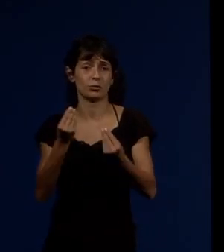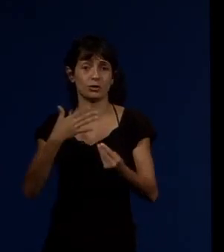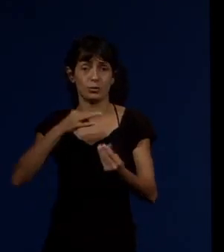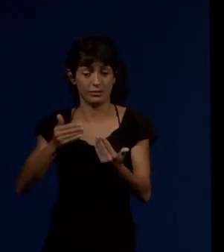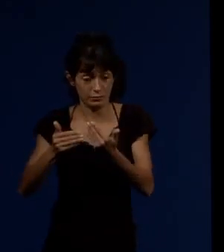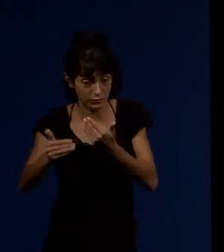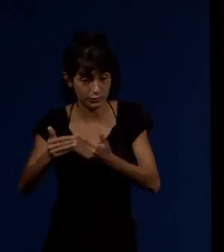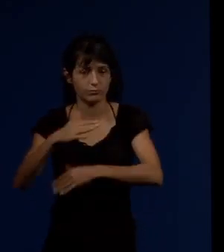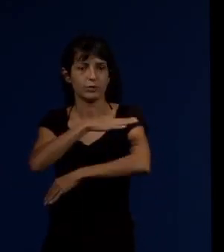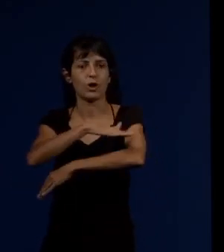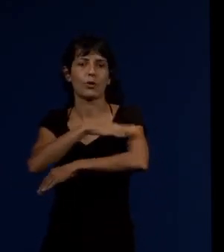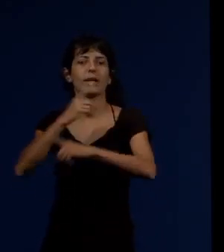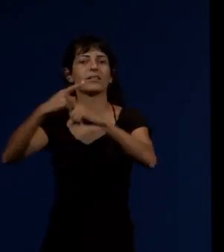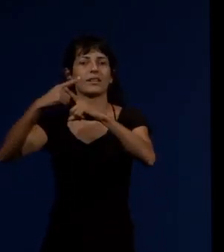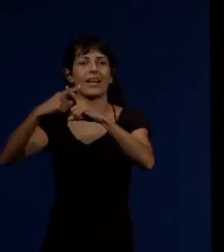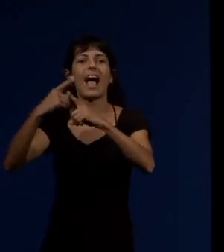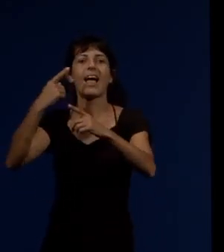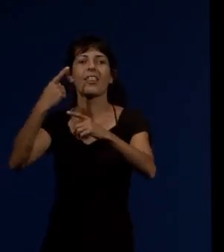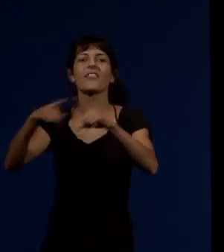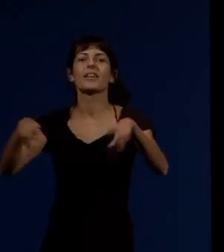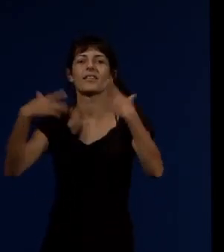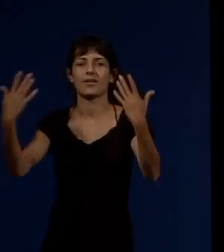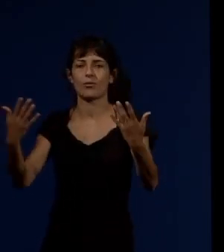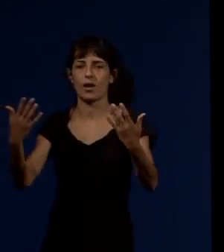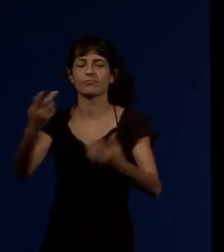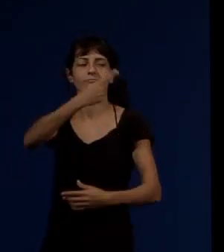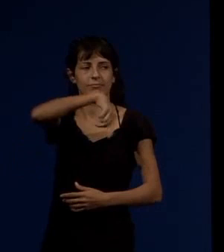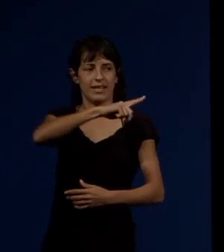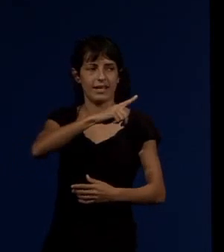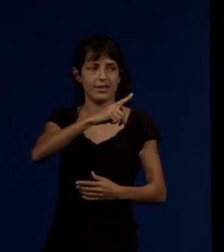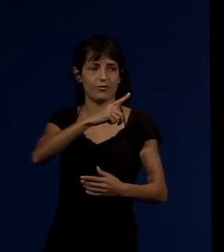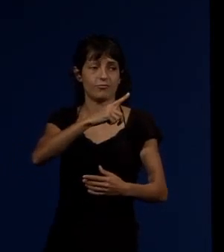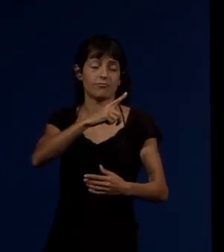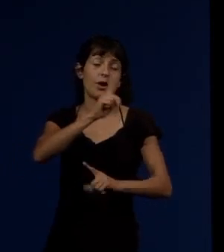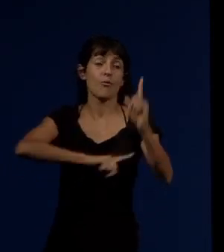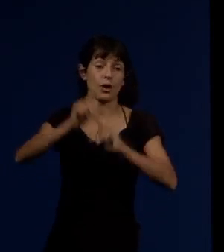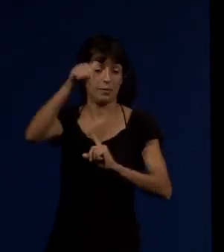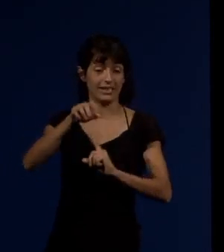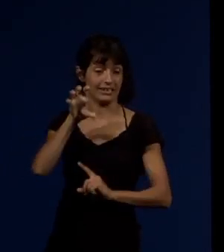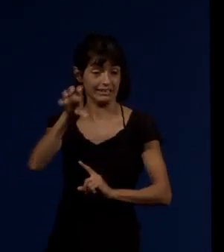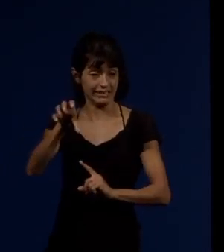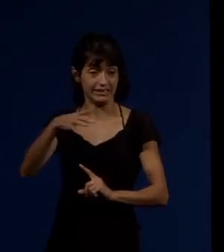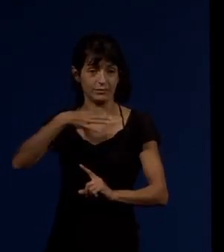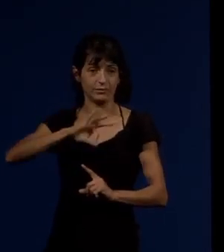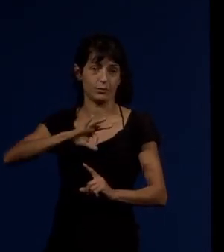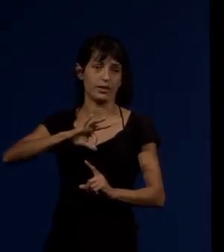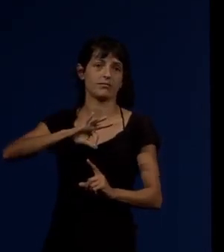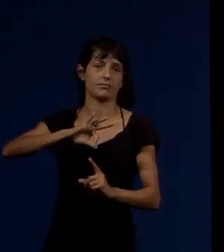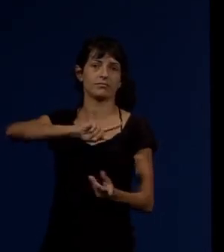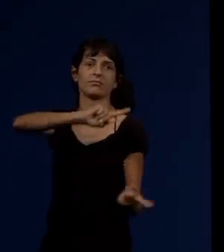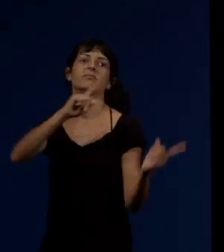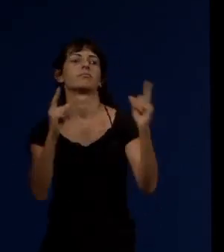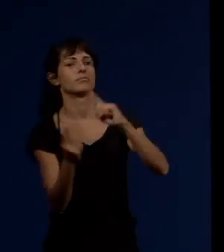a diferencia vai a estar que eles van a arranxar os problemas que temos no noso país. E por qué? Porque temos